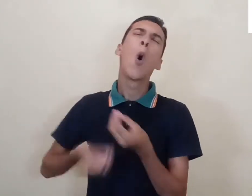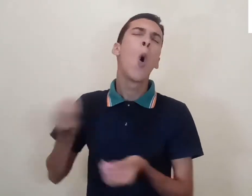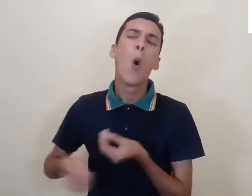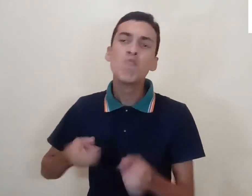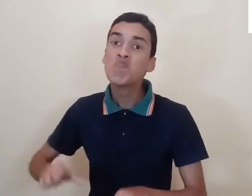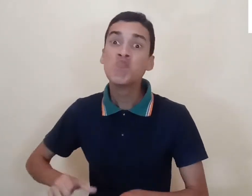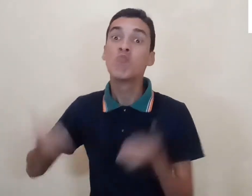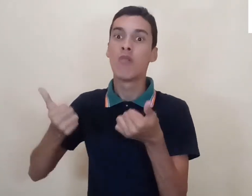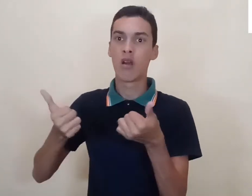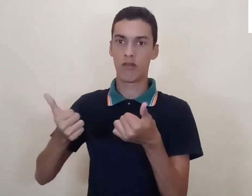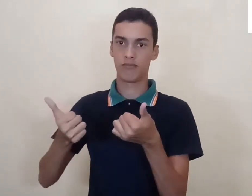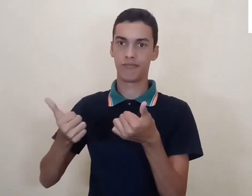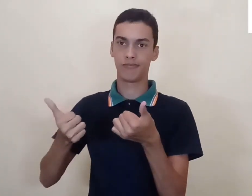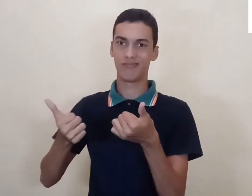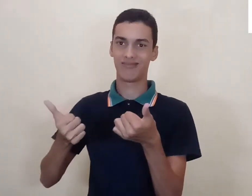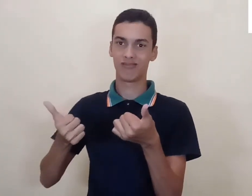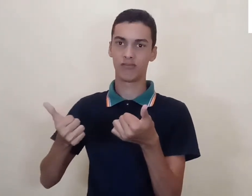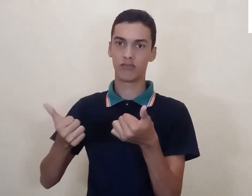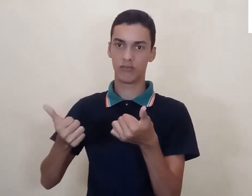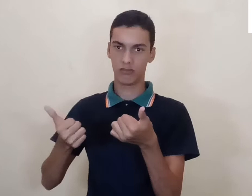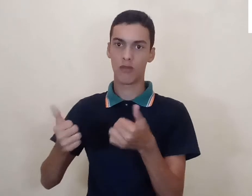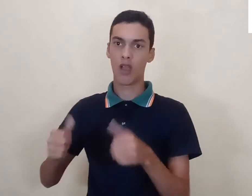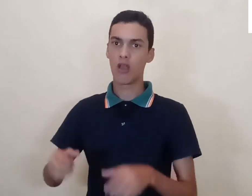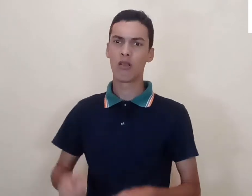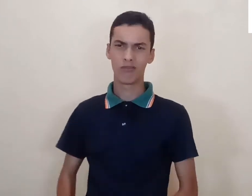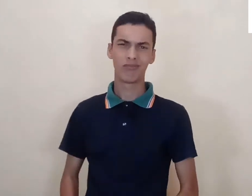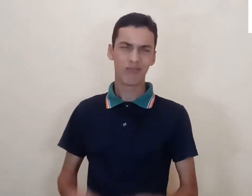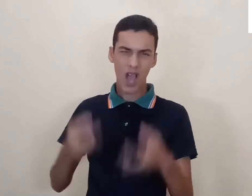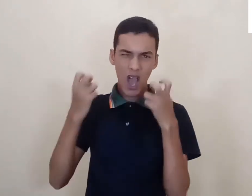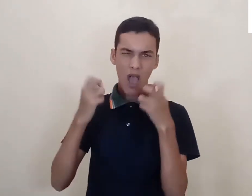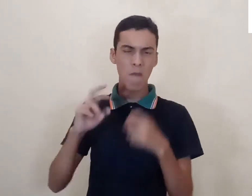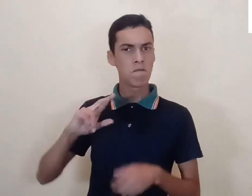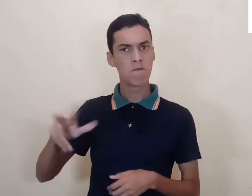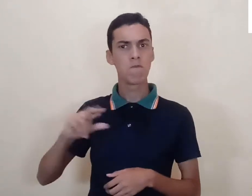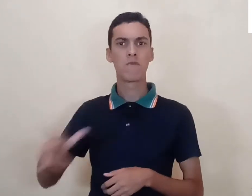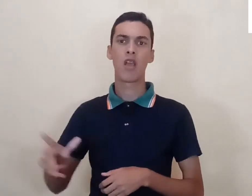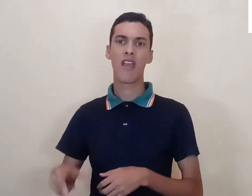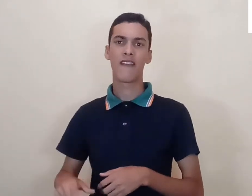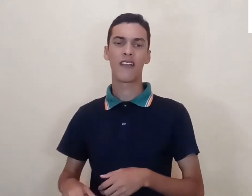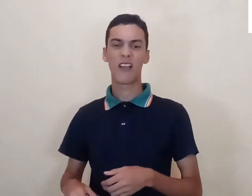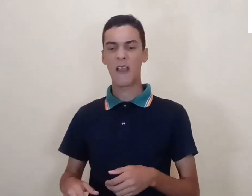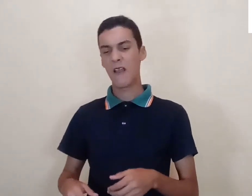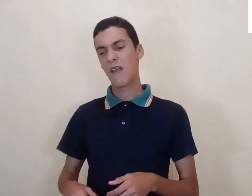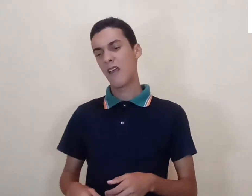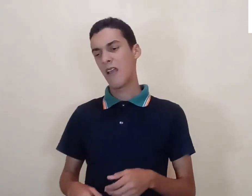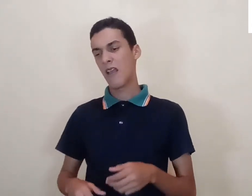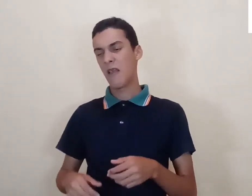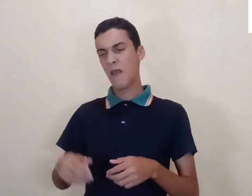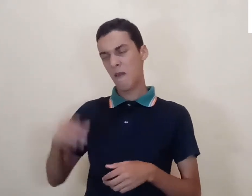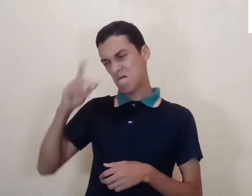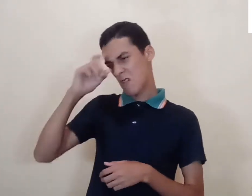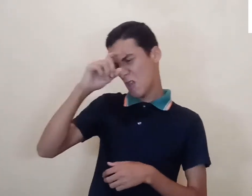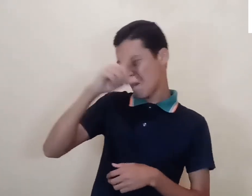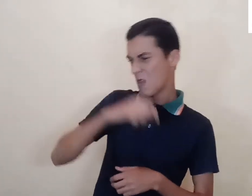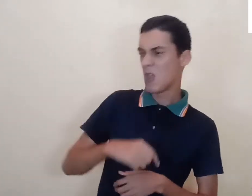se concentrar nas suas. Você deve pensar: como eu posso melhorar? Como eu posso vencer as